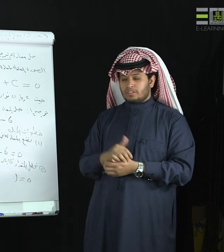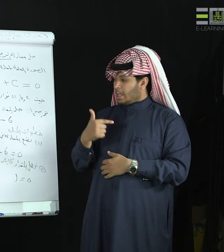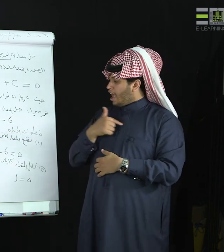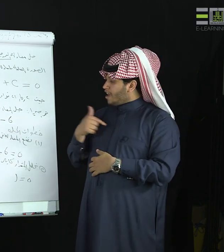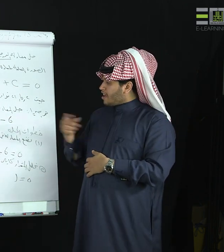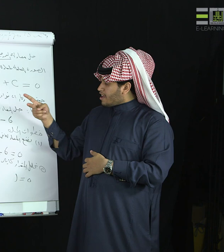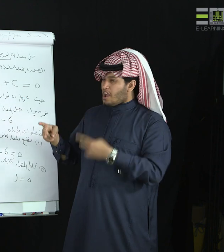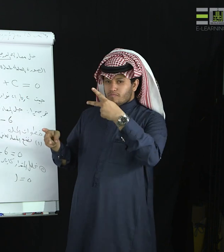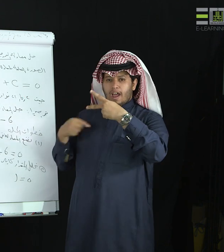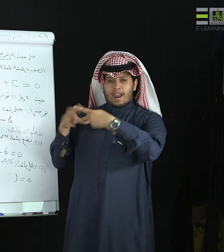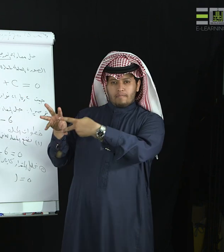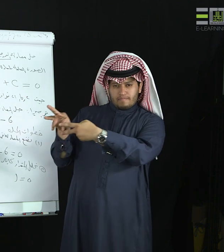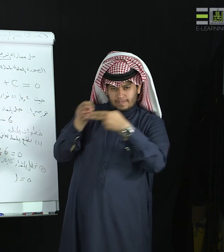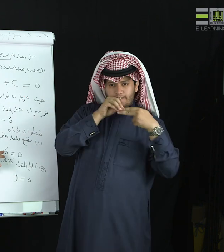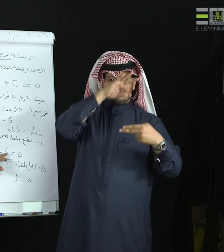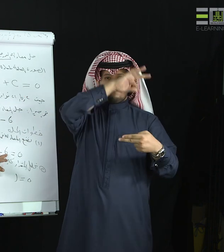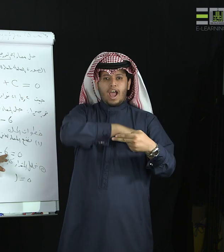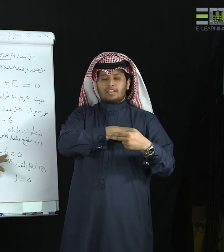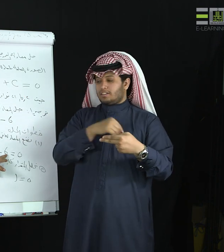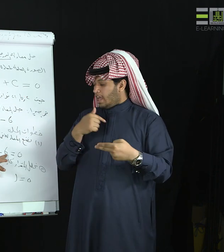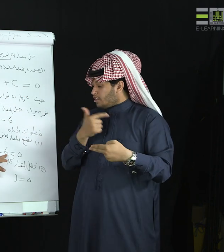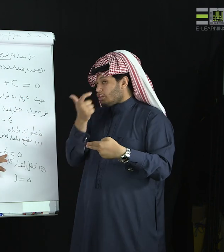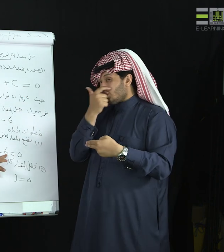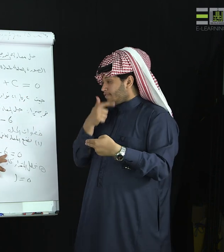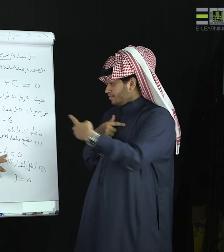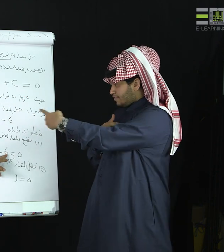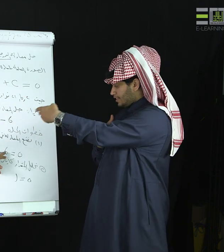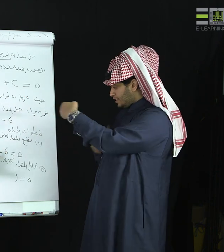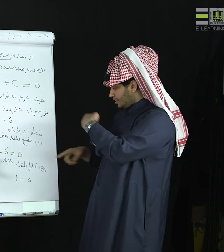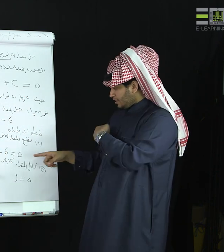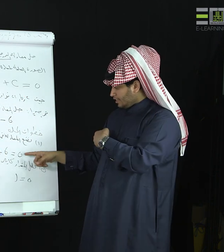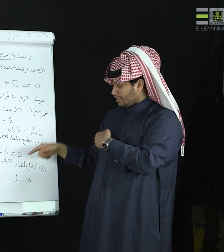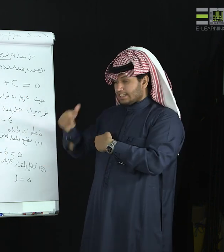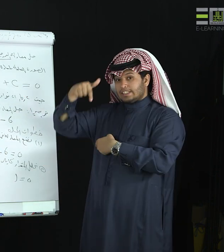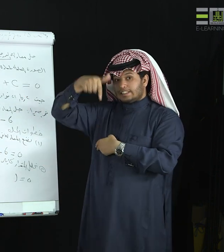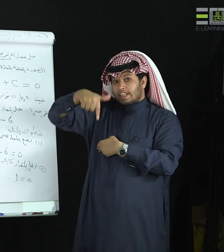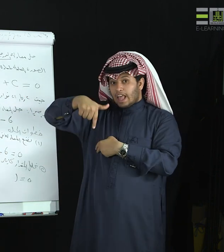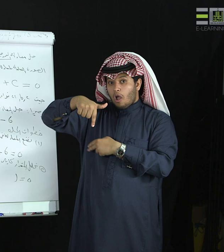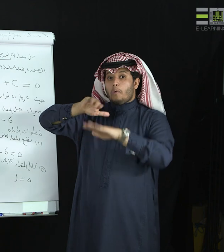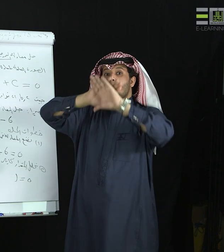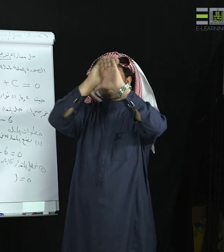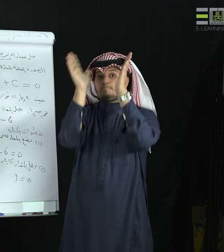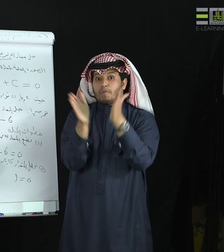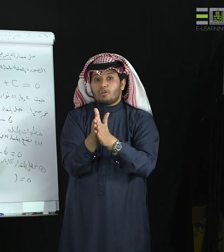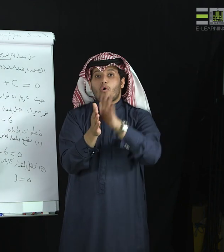أنه عددين ينفعوا معانا؟ هنبحث عن عددين حاصل ضربهم 6 ومجموعهم هو